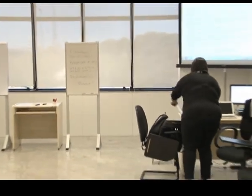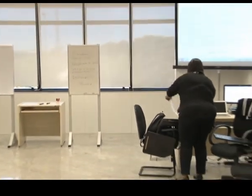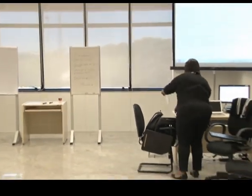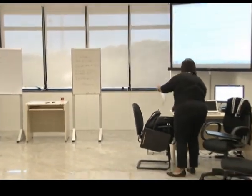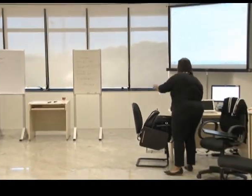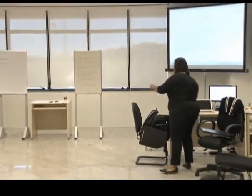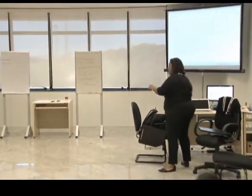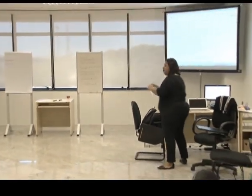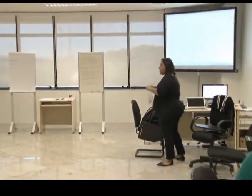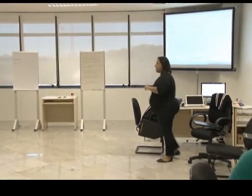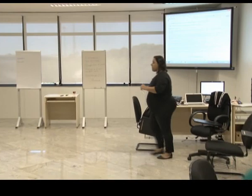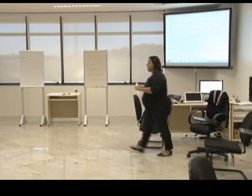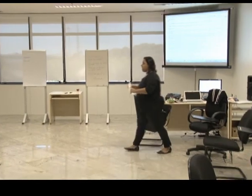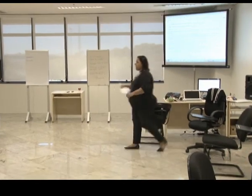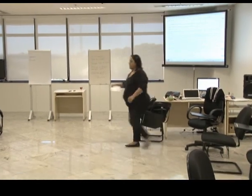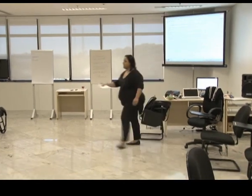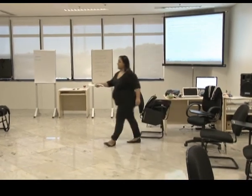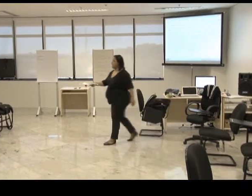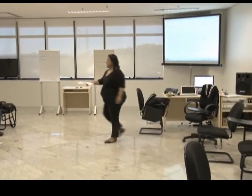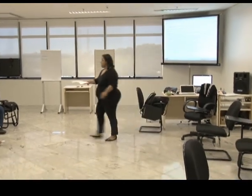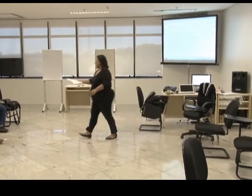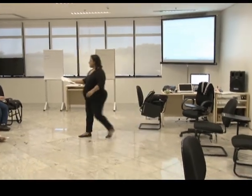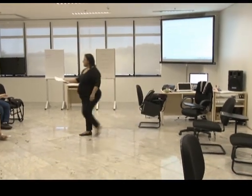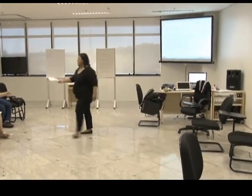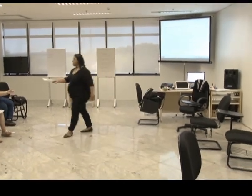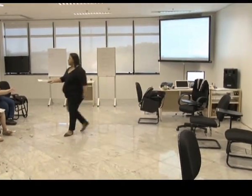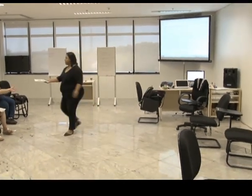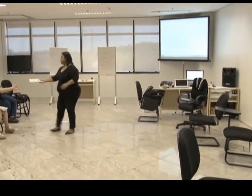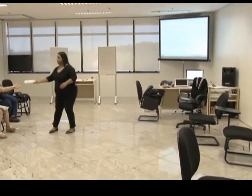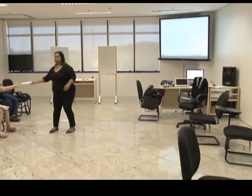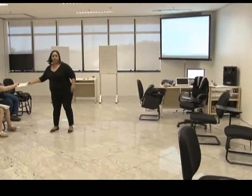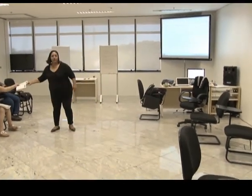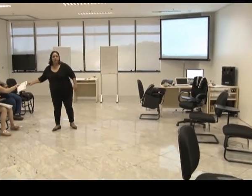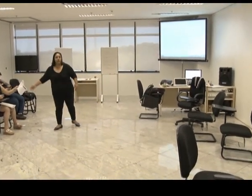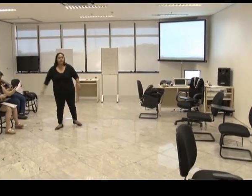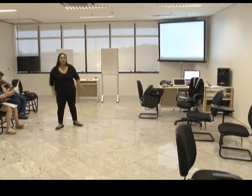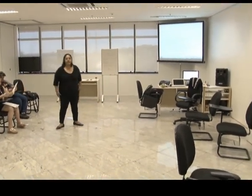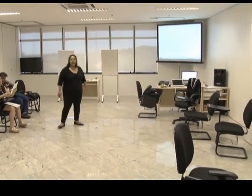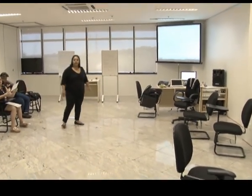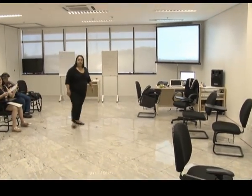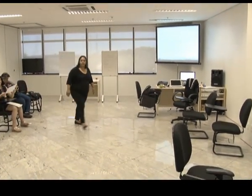Ok? Certo?